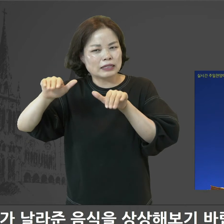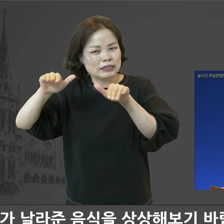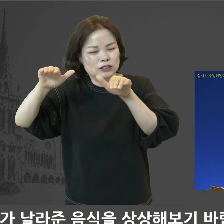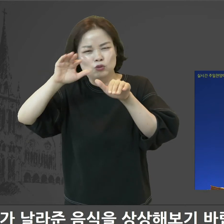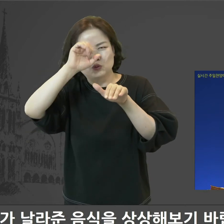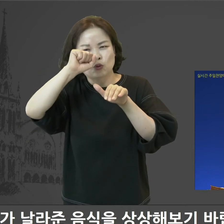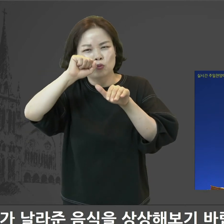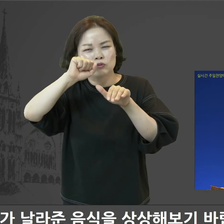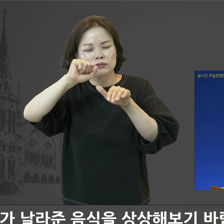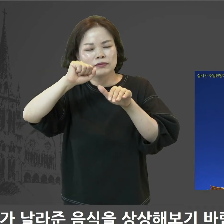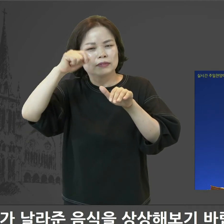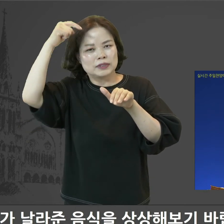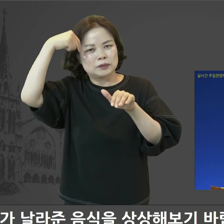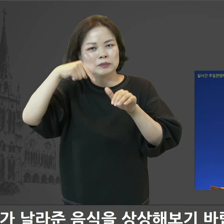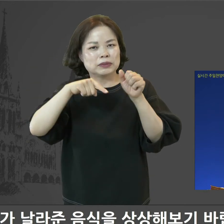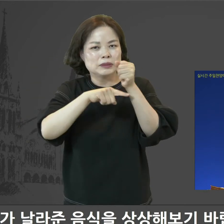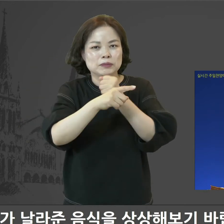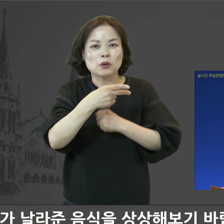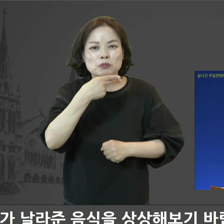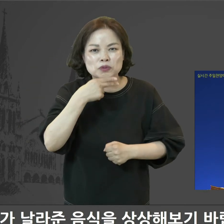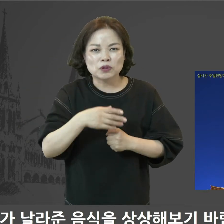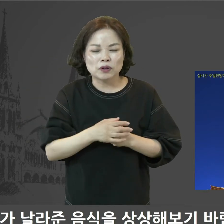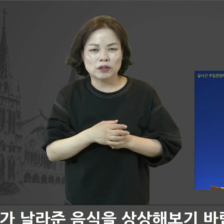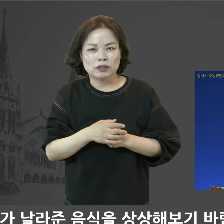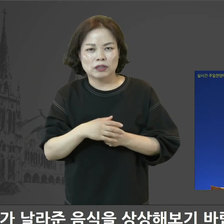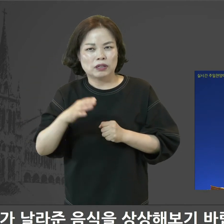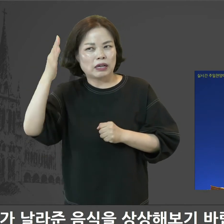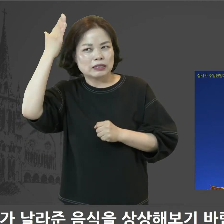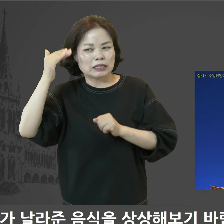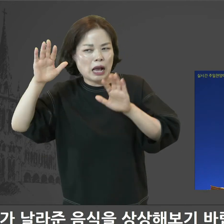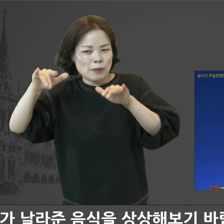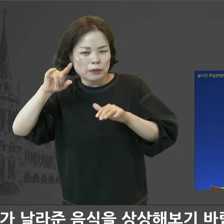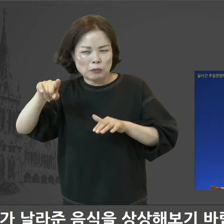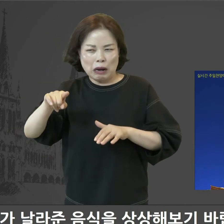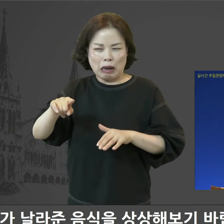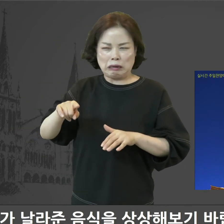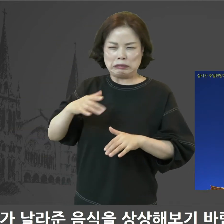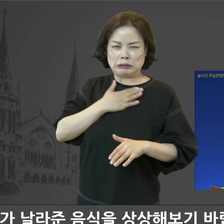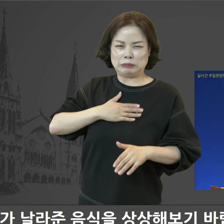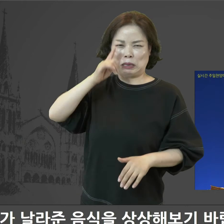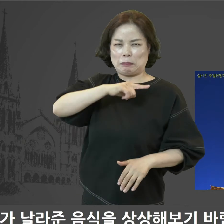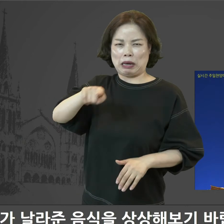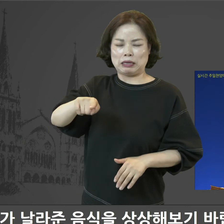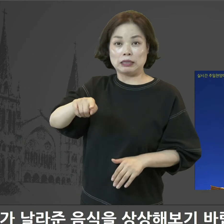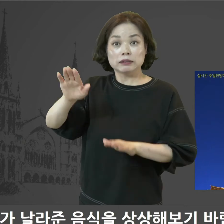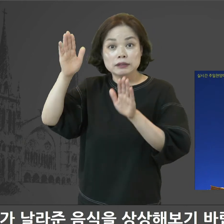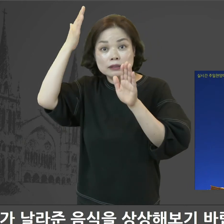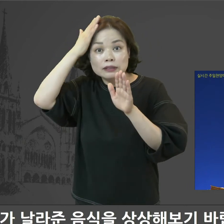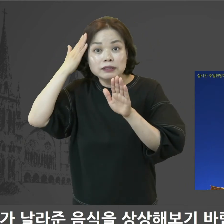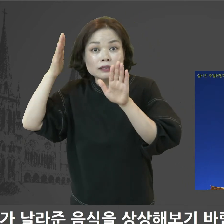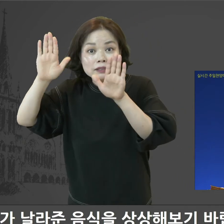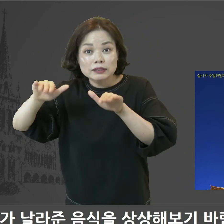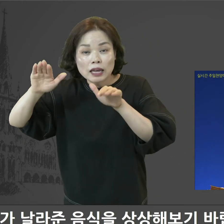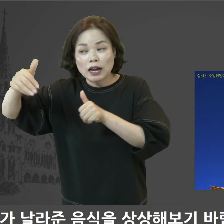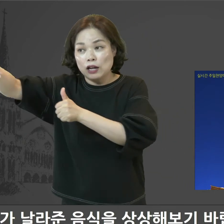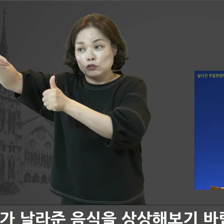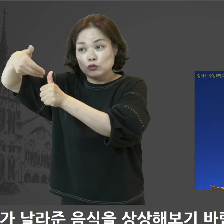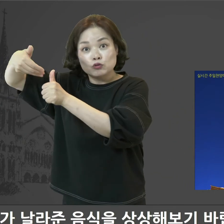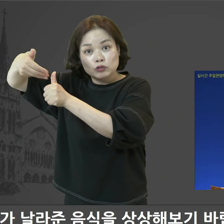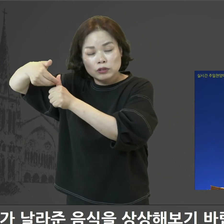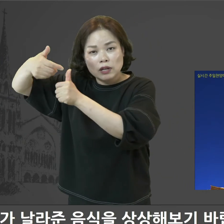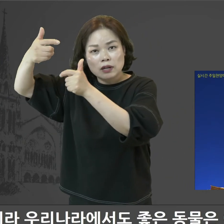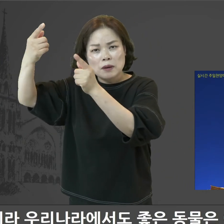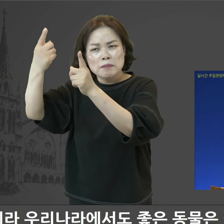여겨지지 않습니다. 까마귀를 보면 불길하다라고 여겼습니다. 그런 그 새가 날라다 주는 것을